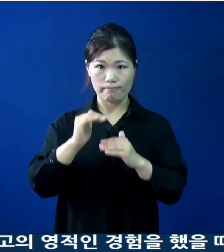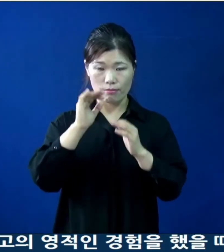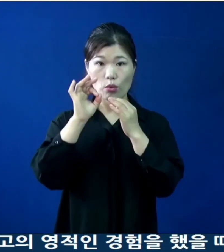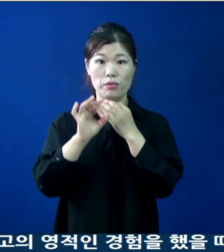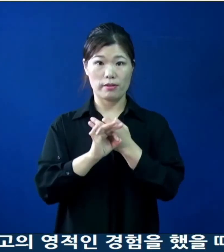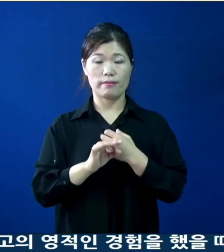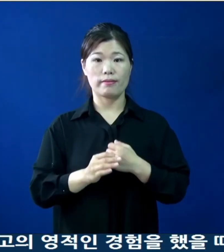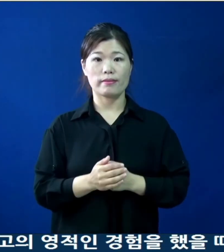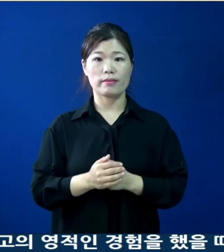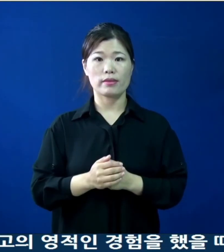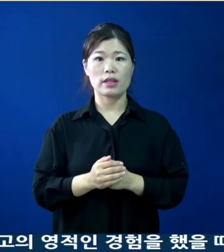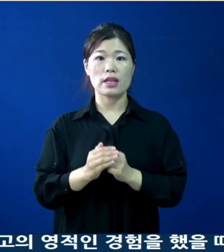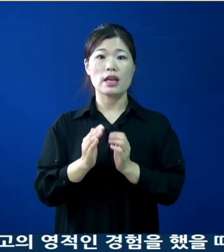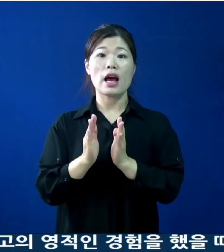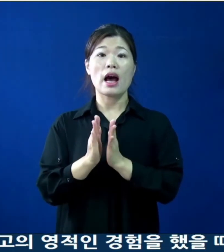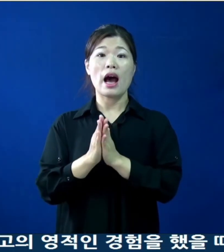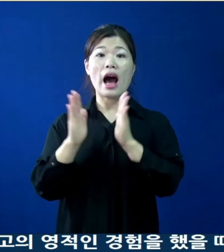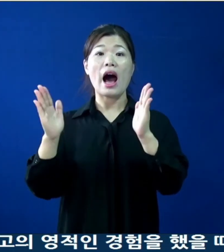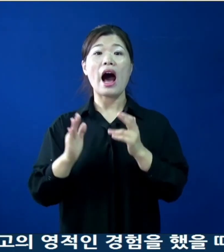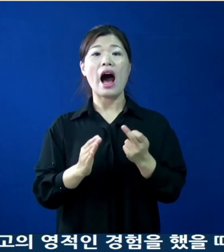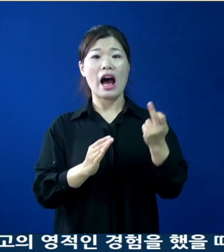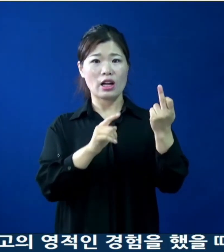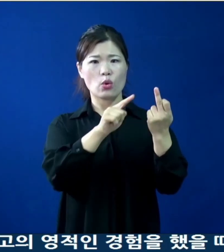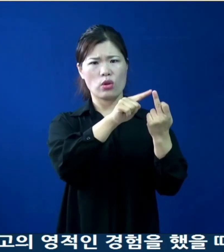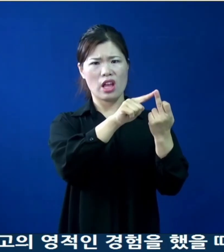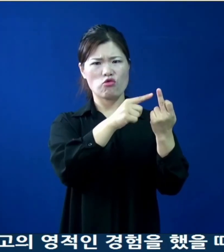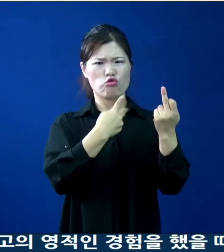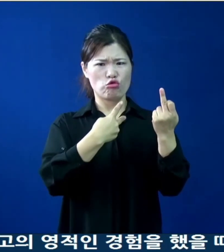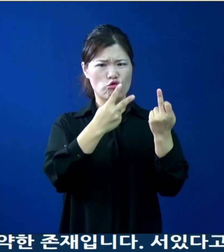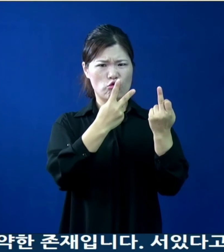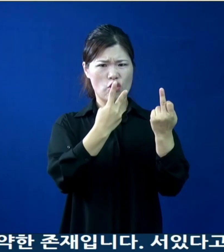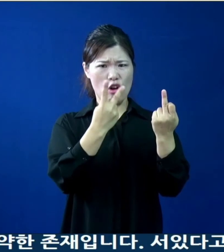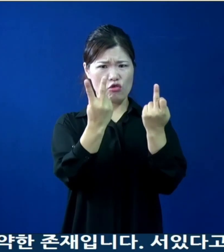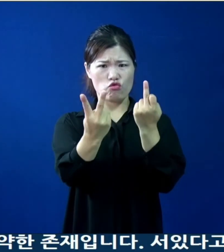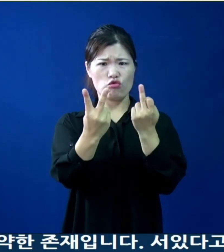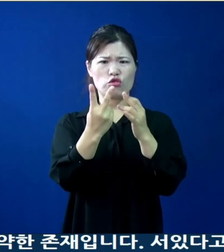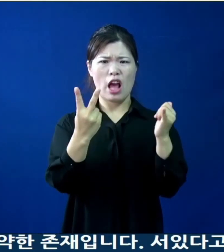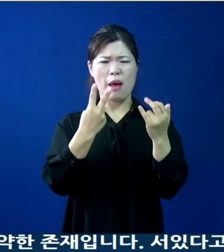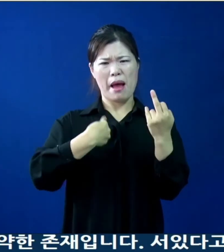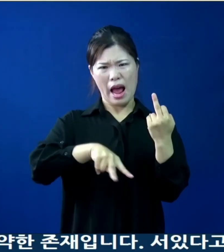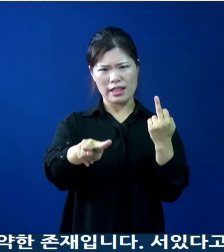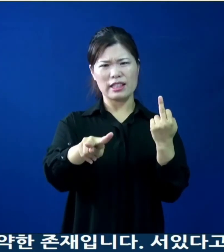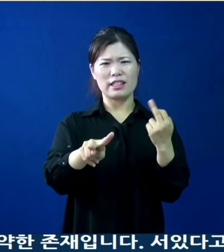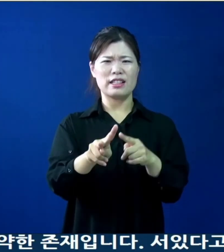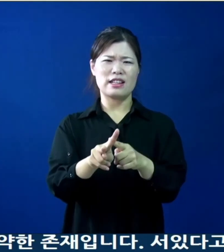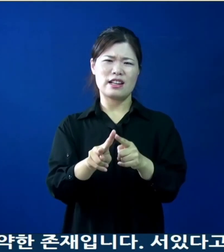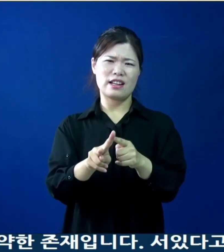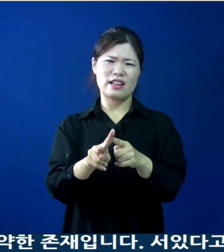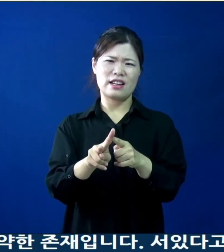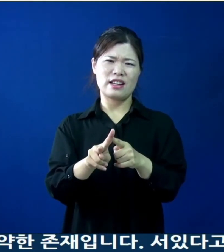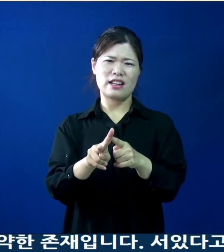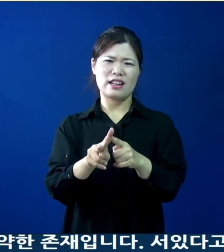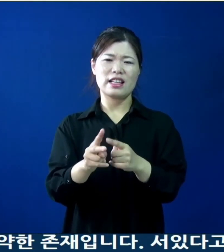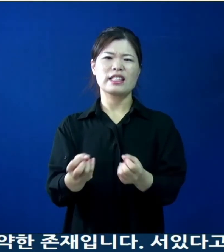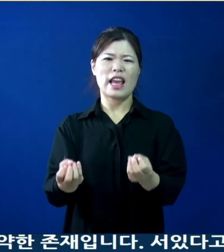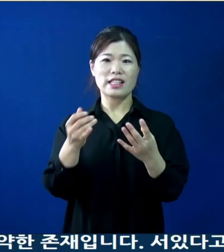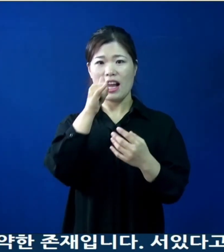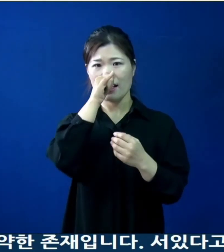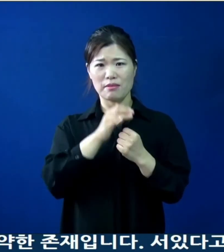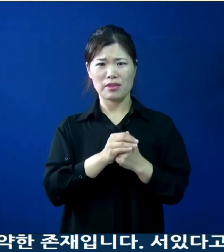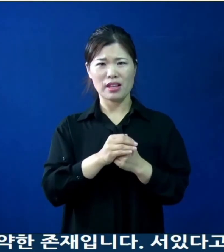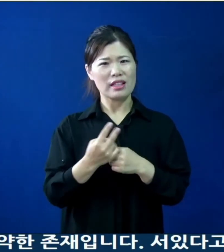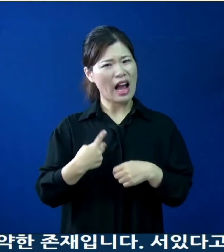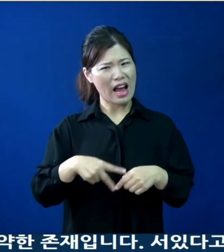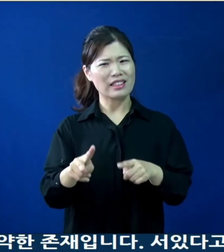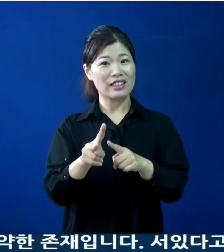되면 아론의 두 아들들이 제사를 드리는 거죠. 아마 이름을 우리가 좀 친숙하게 알